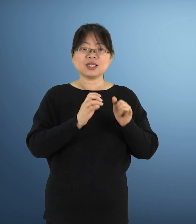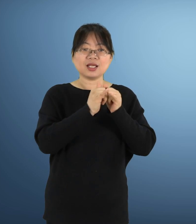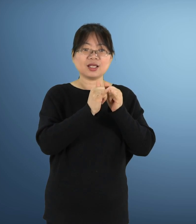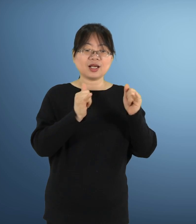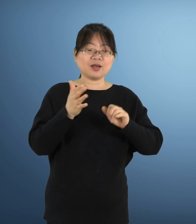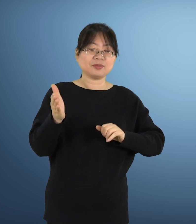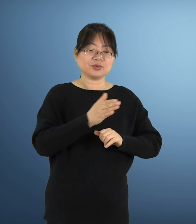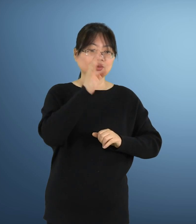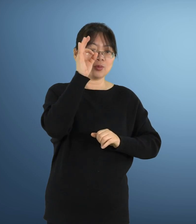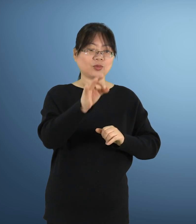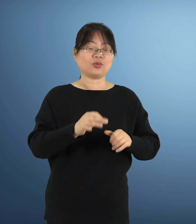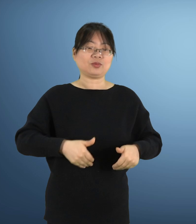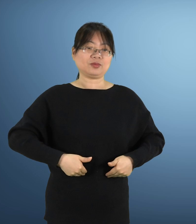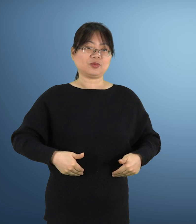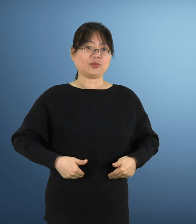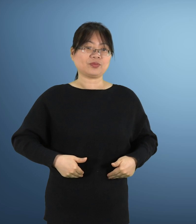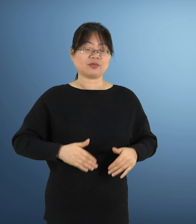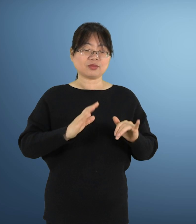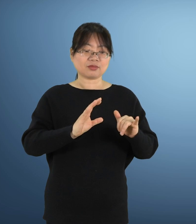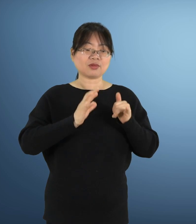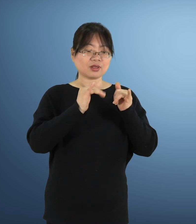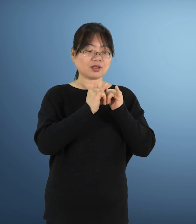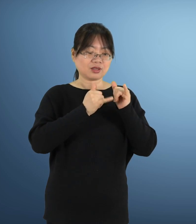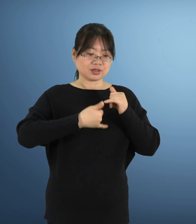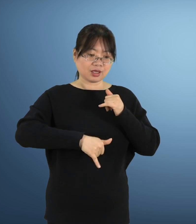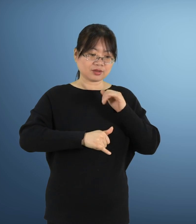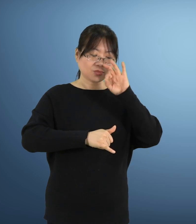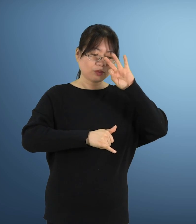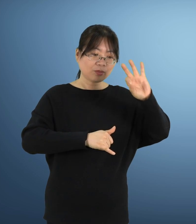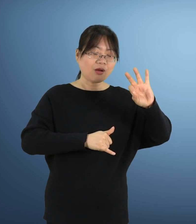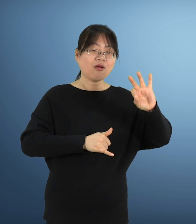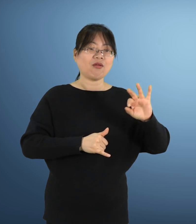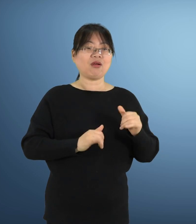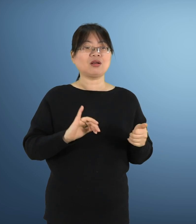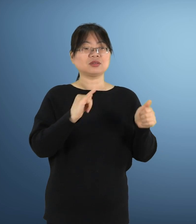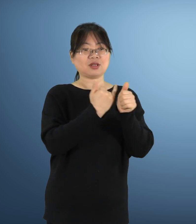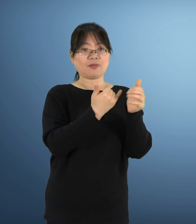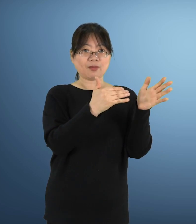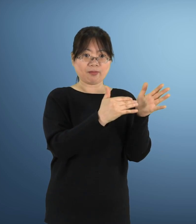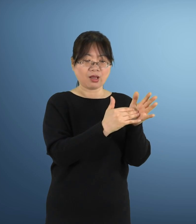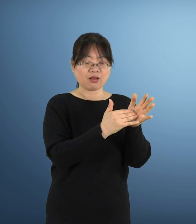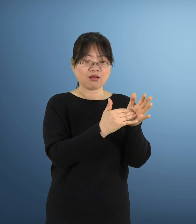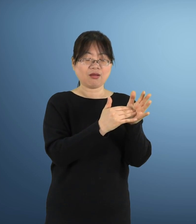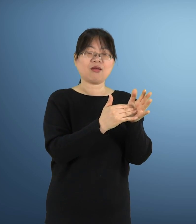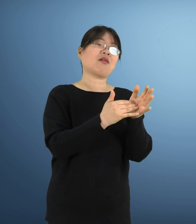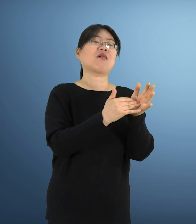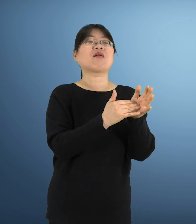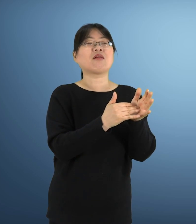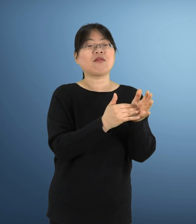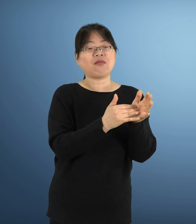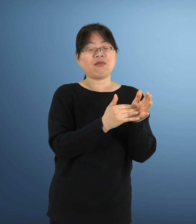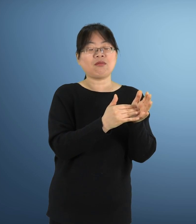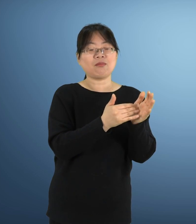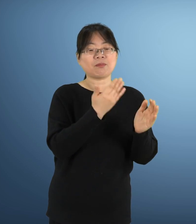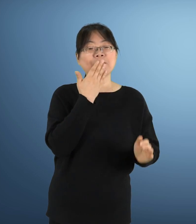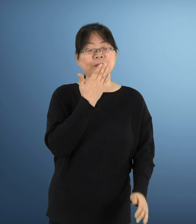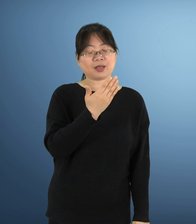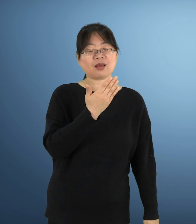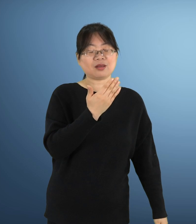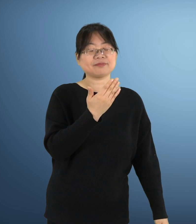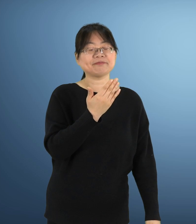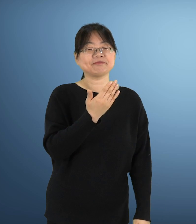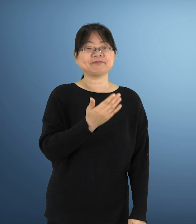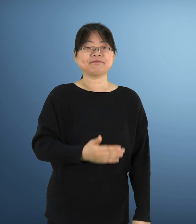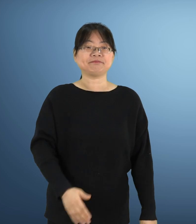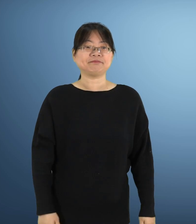사람들부터 보십시다. 이 세상 자녀들은 장가가고 시집도 가되, 자,